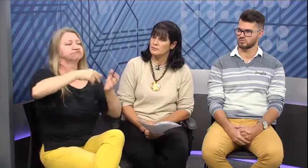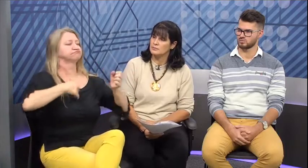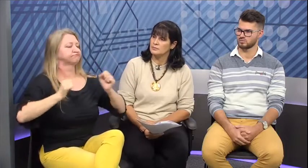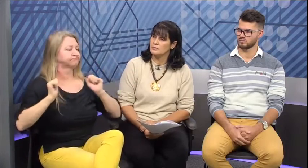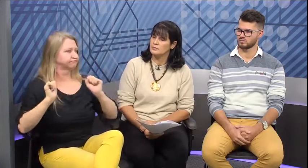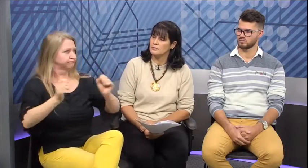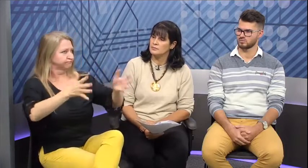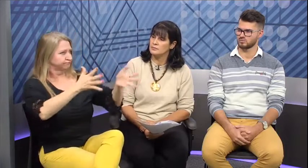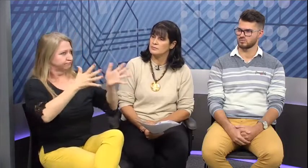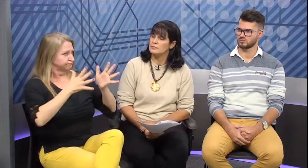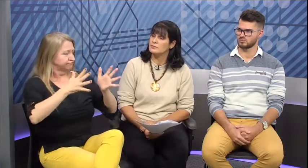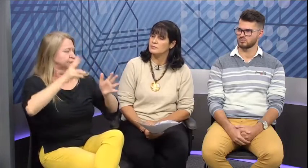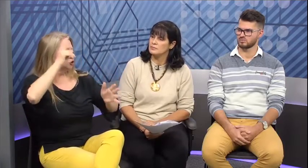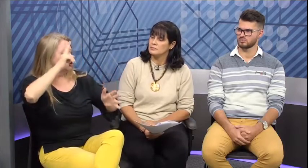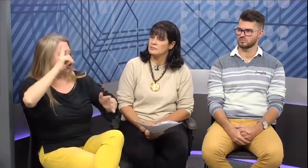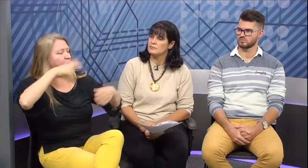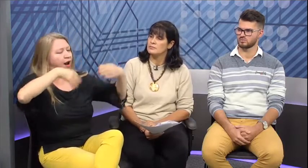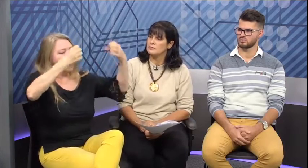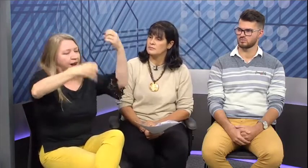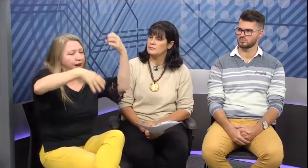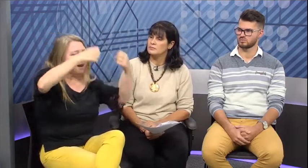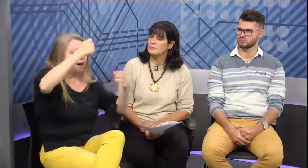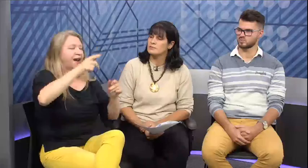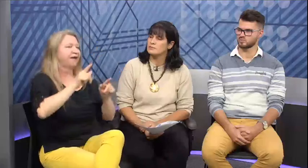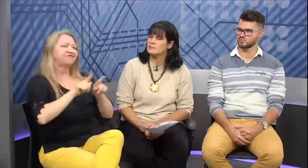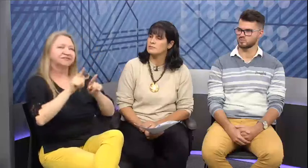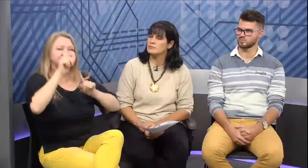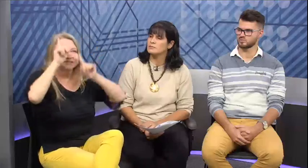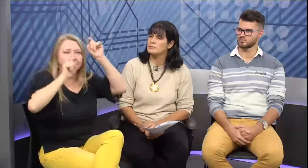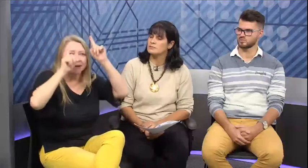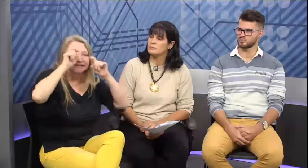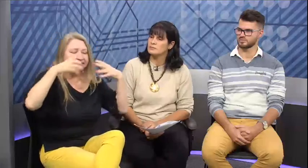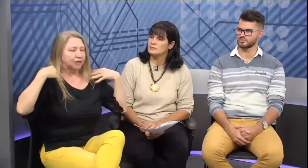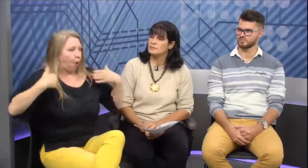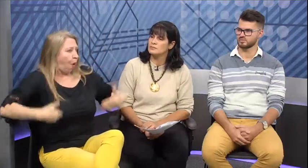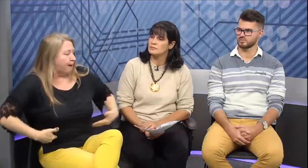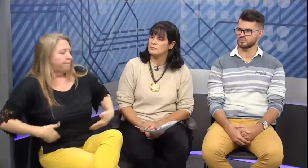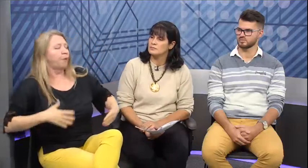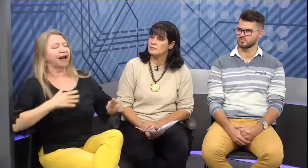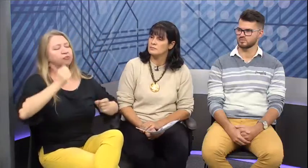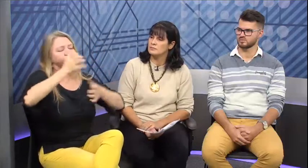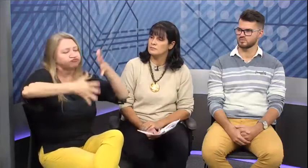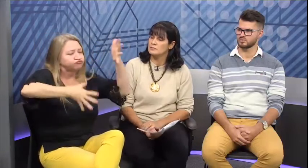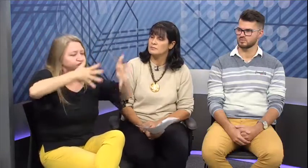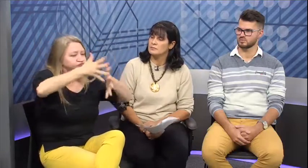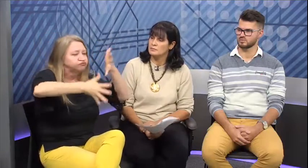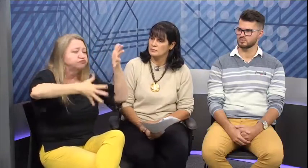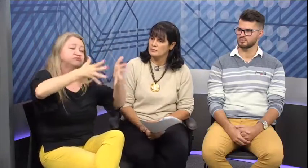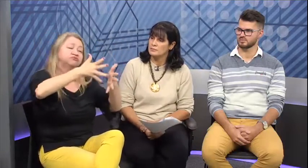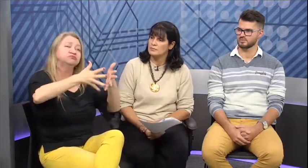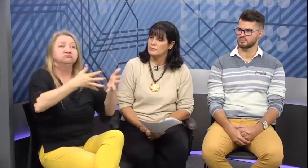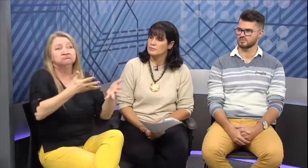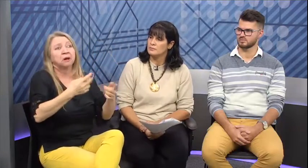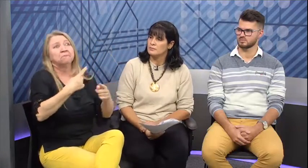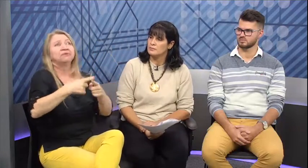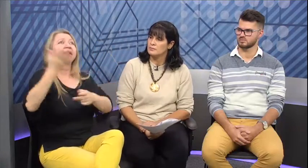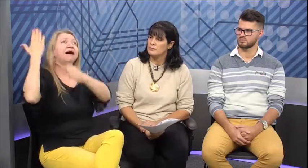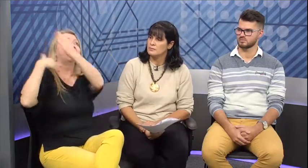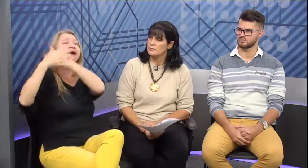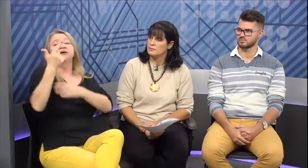segundo momento, sim, que eu contava a história em libras, é claro, com expressões faciais, expressões